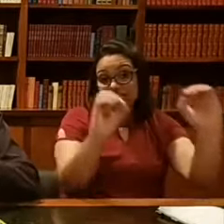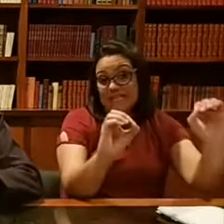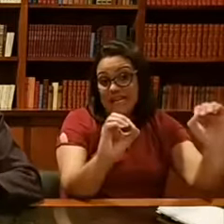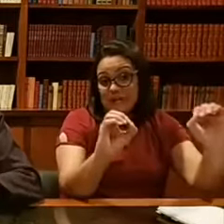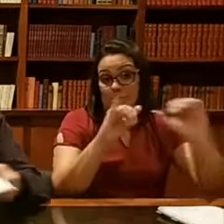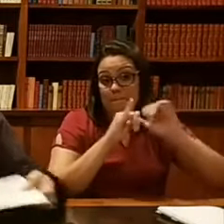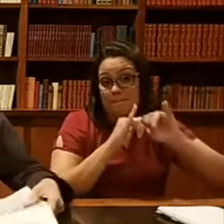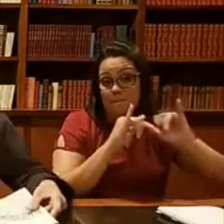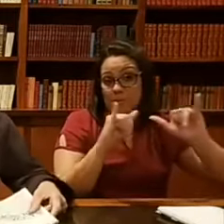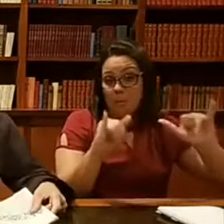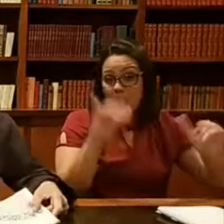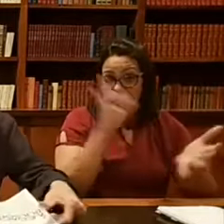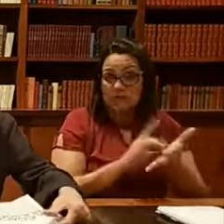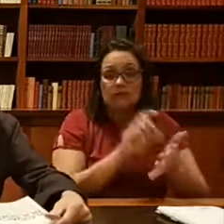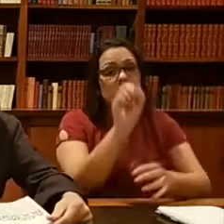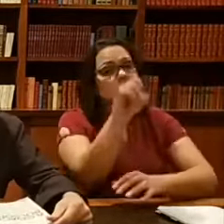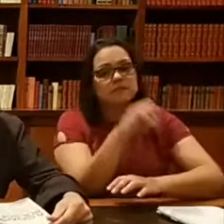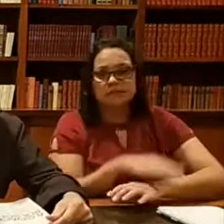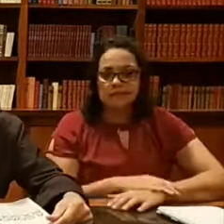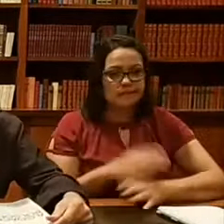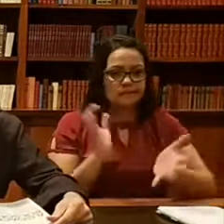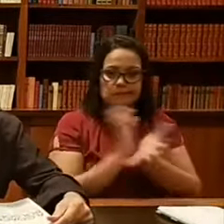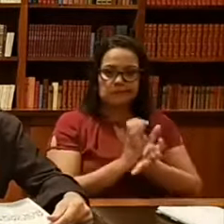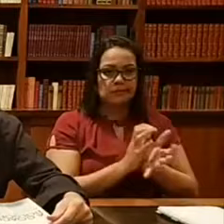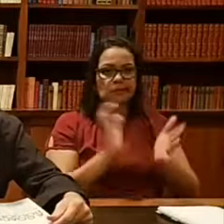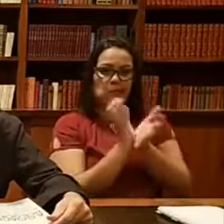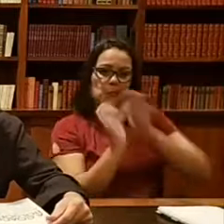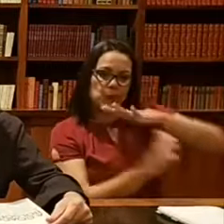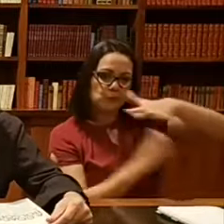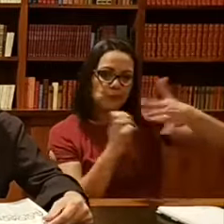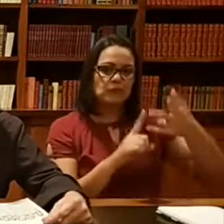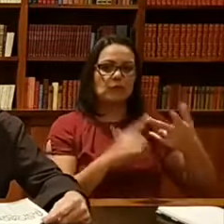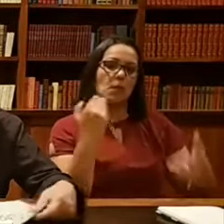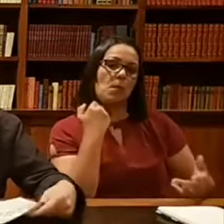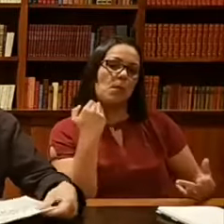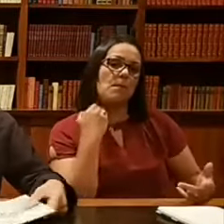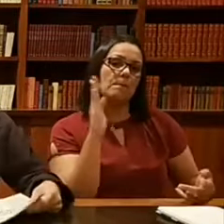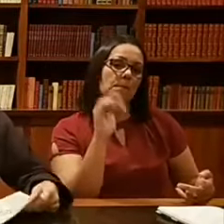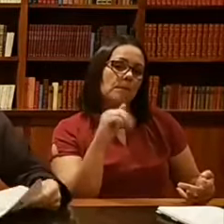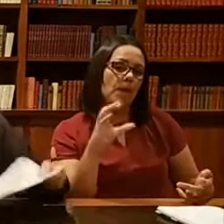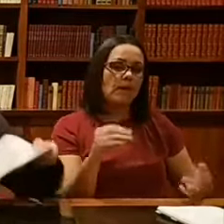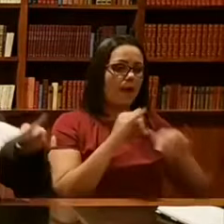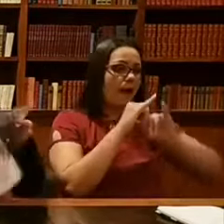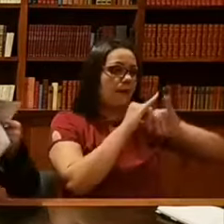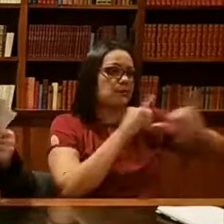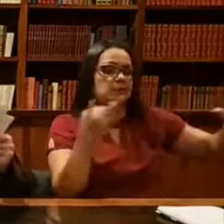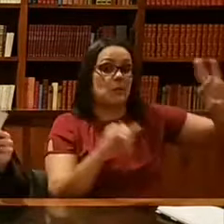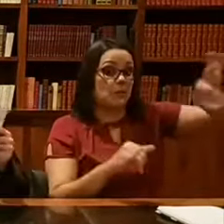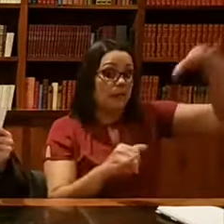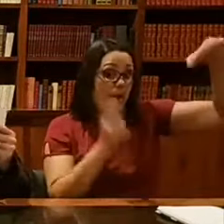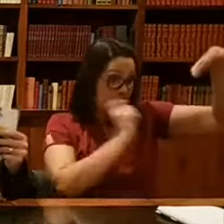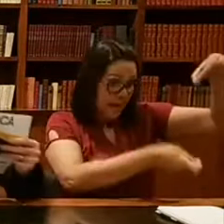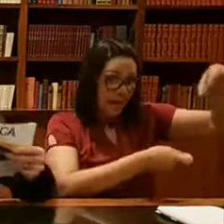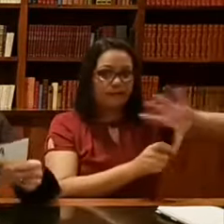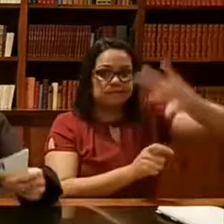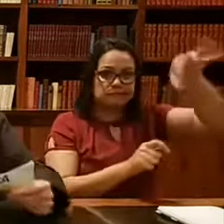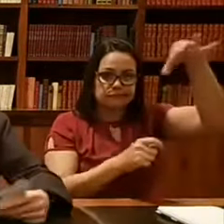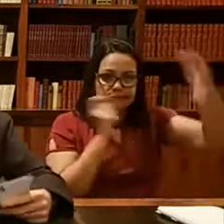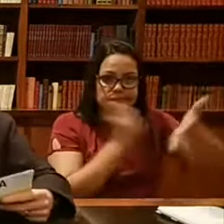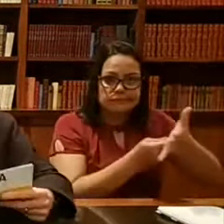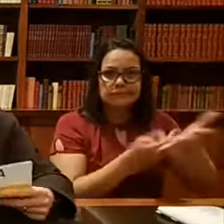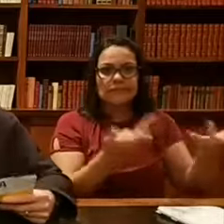oficial do governo. Se eu tivesse aqui, determinado uma estatal, um banco oficial, anuncia ali uma página ou duas, né? Fala